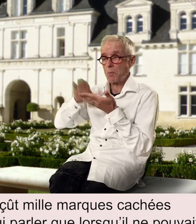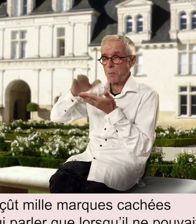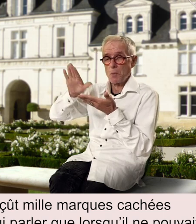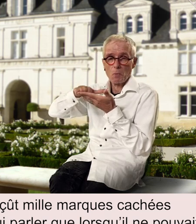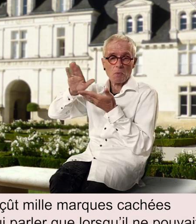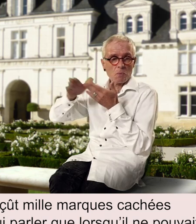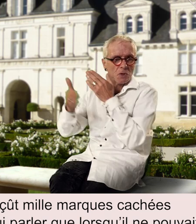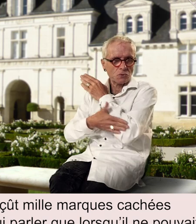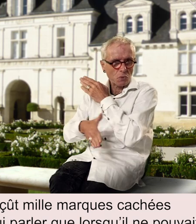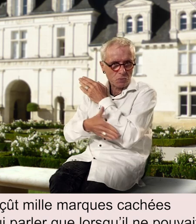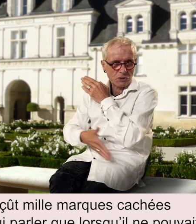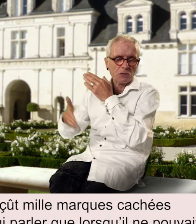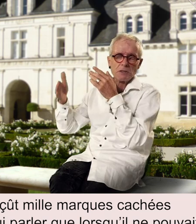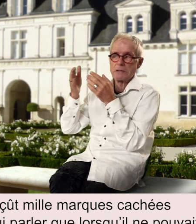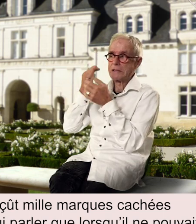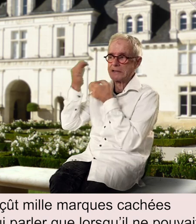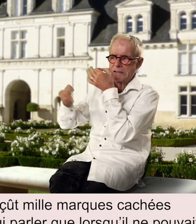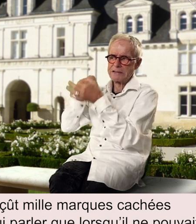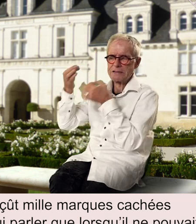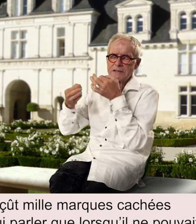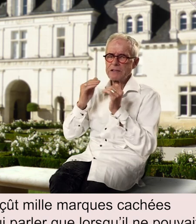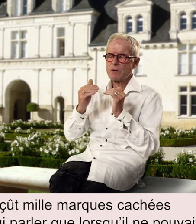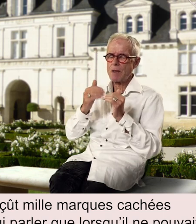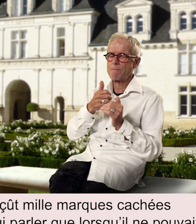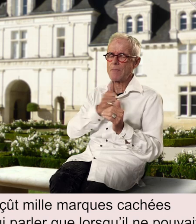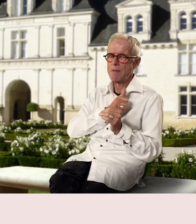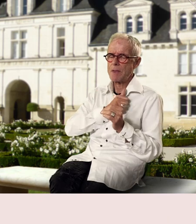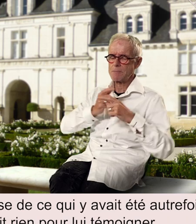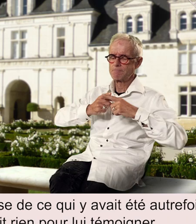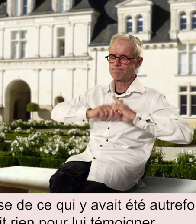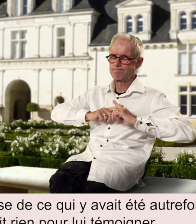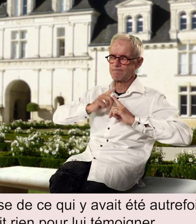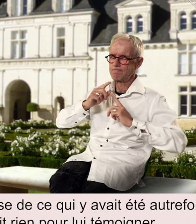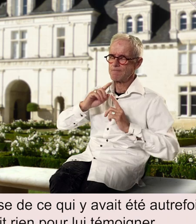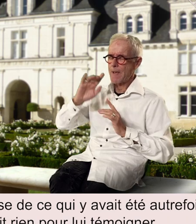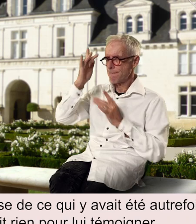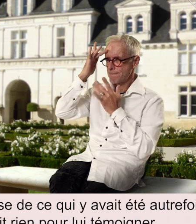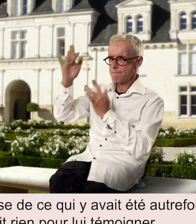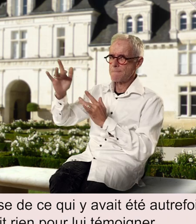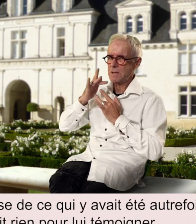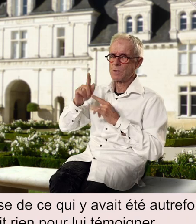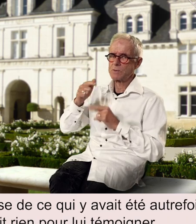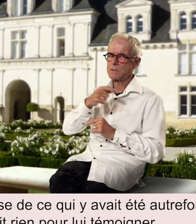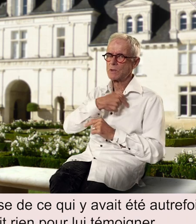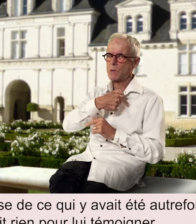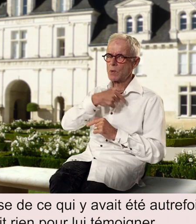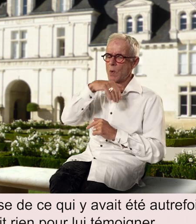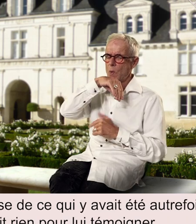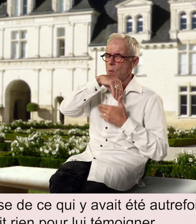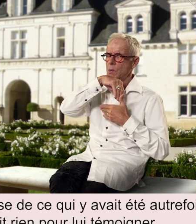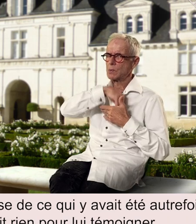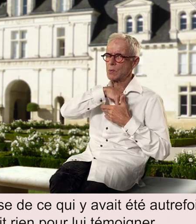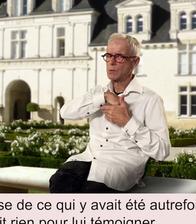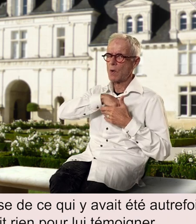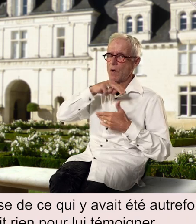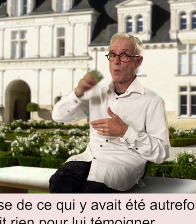Champigny, elle commença à être persuadée de sa passion et à sentir dans le fond de son cœur quelque chose de ce qui